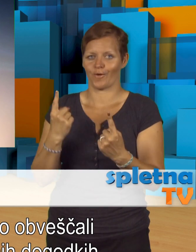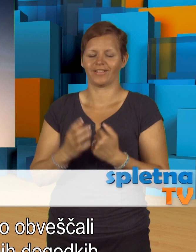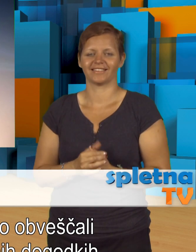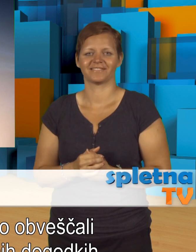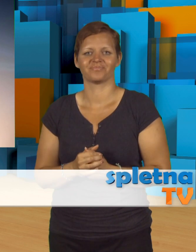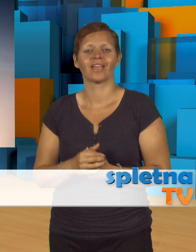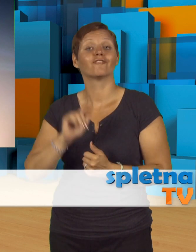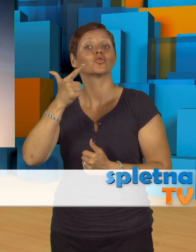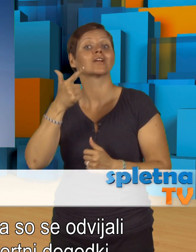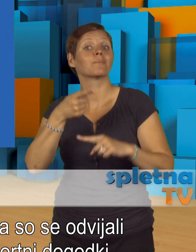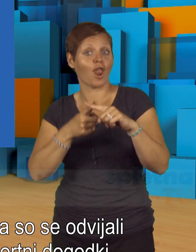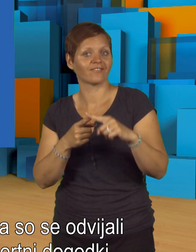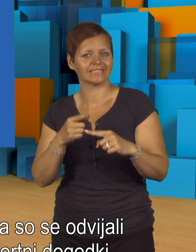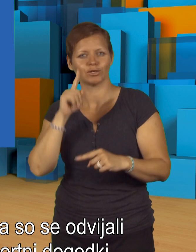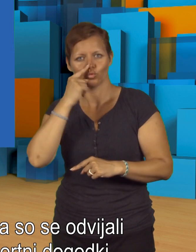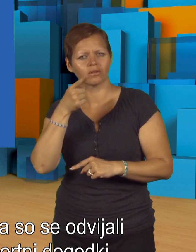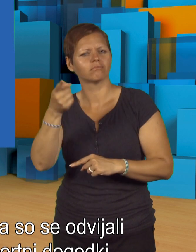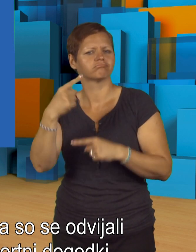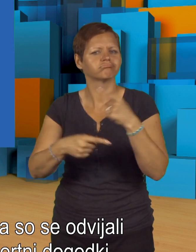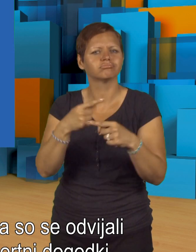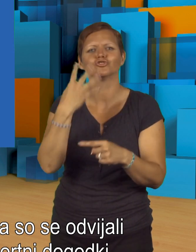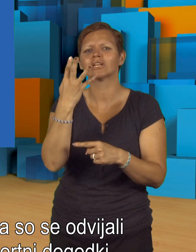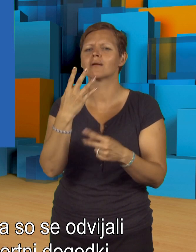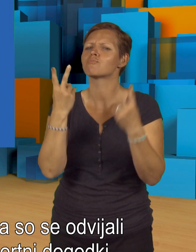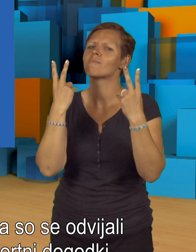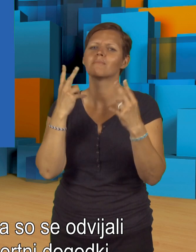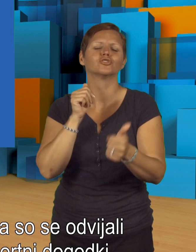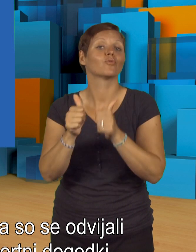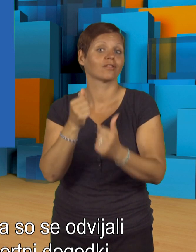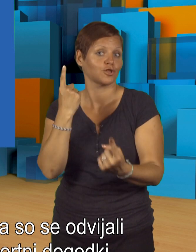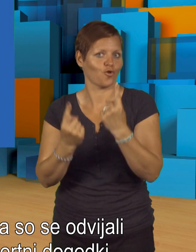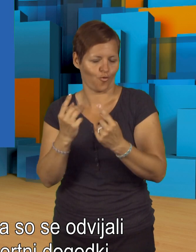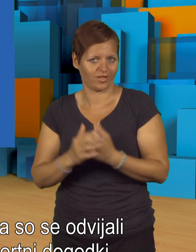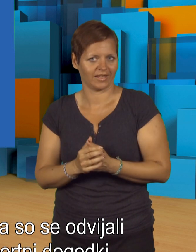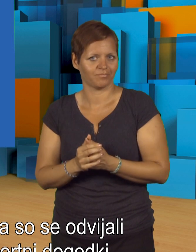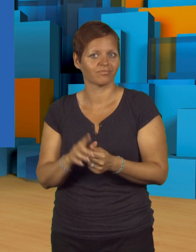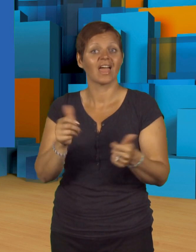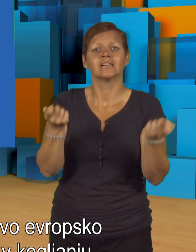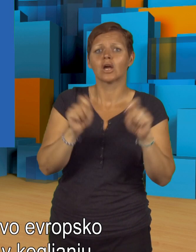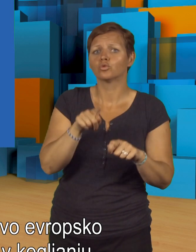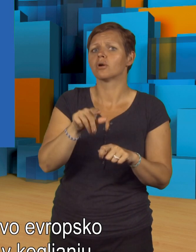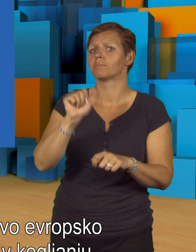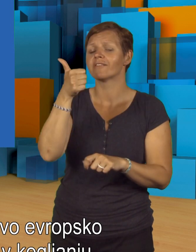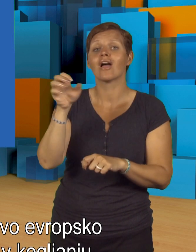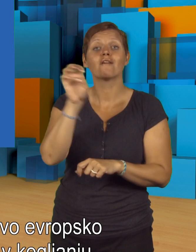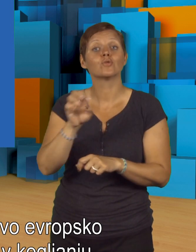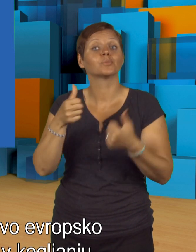športnih dogodkih. V prvi polovici junija so se odvijali 4 pomembni športni dogodki. Zaključilo se je prvo